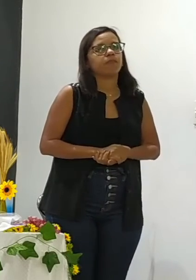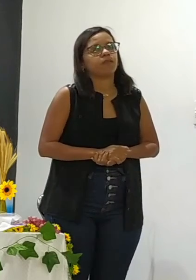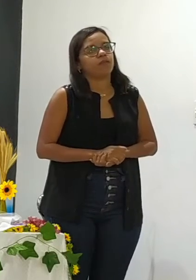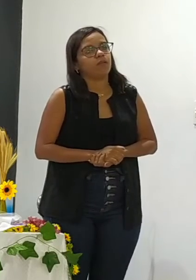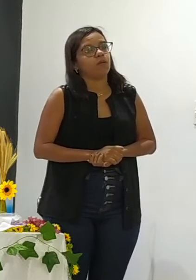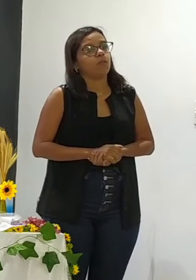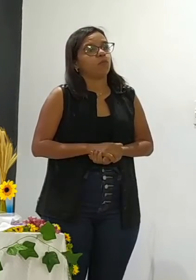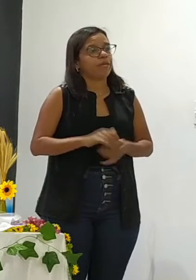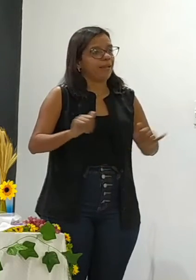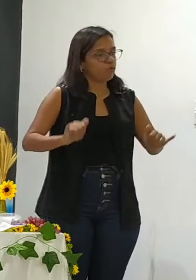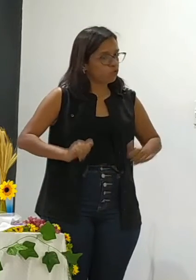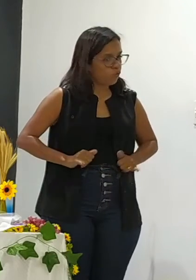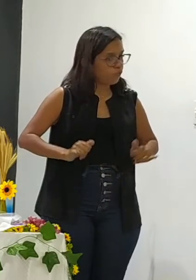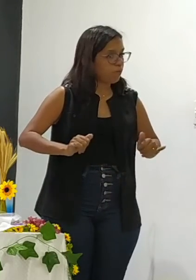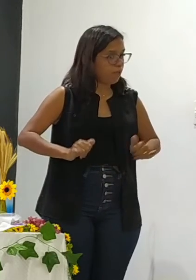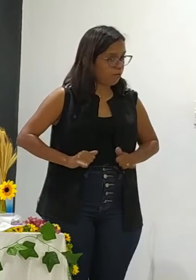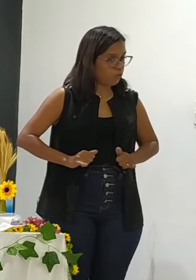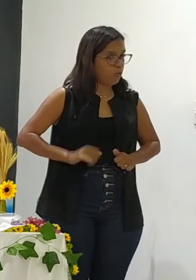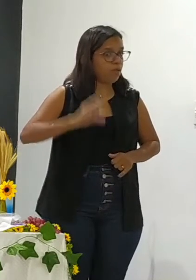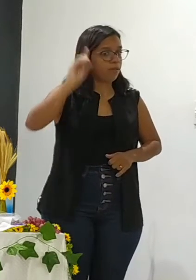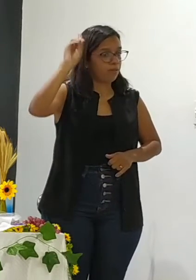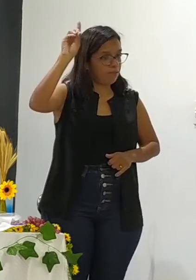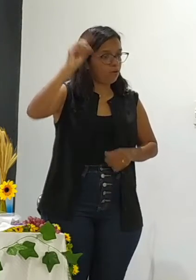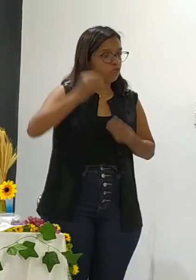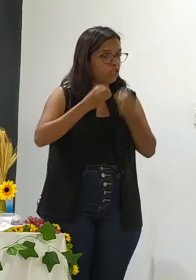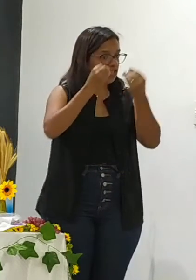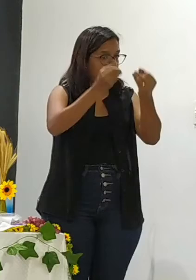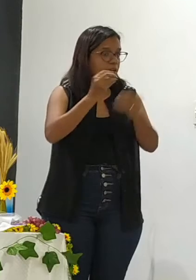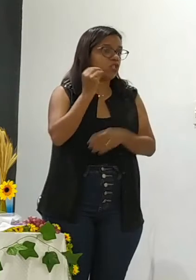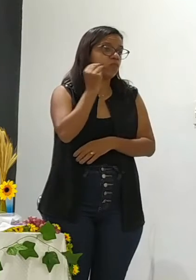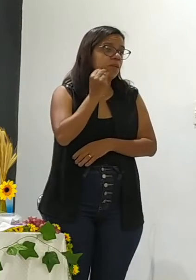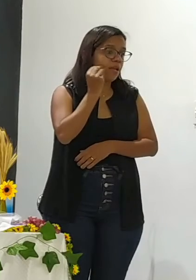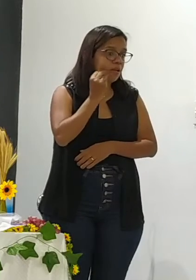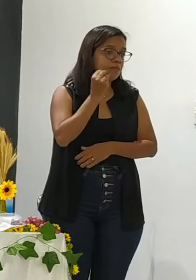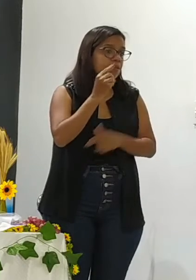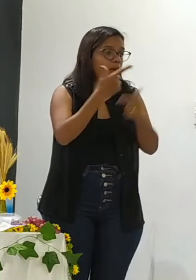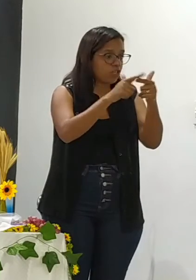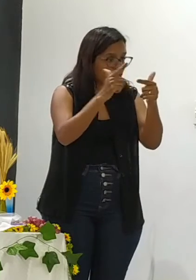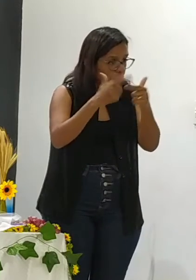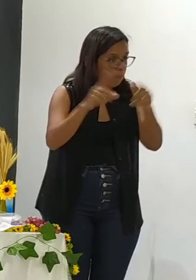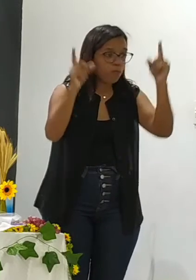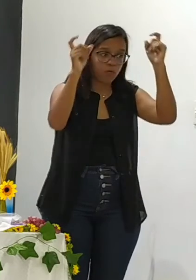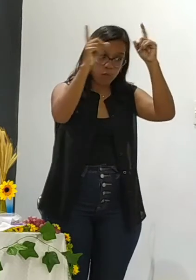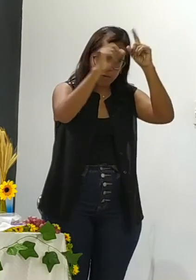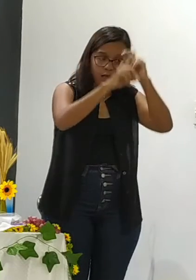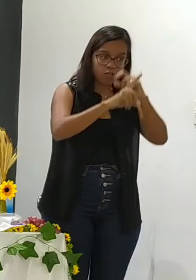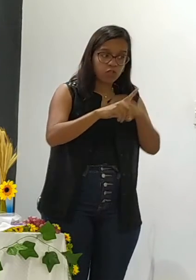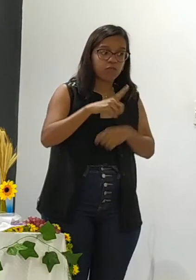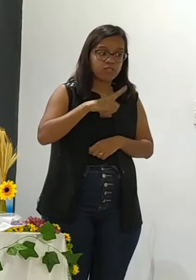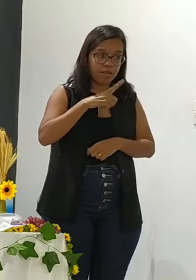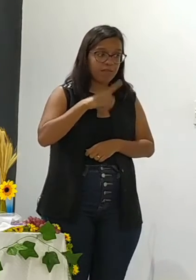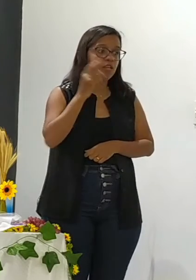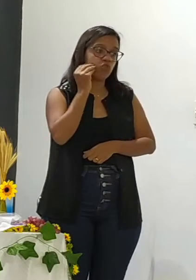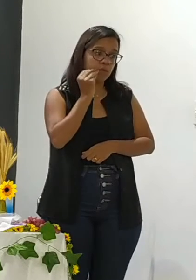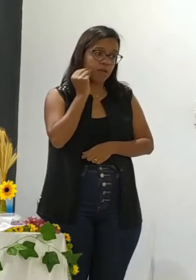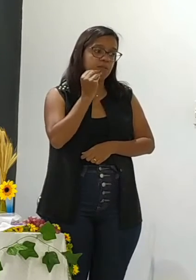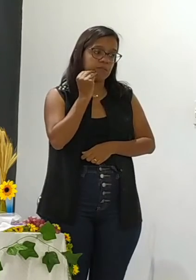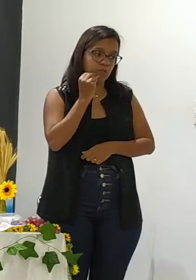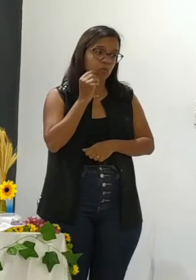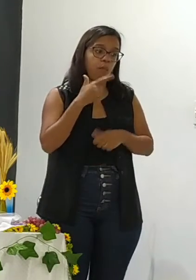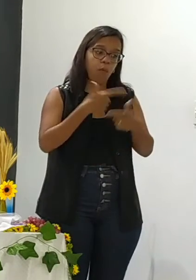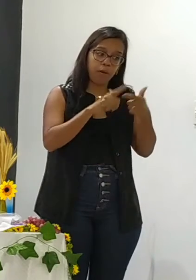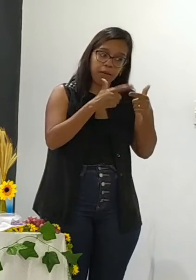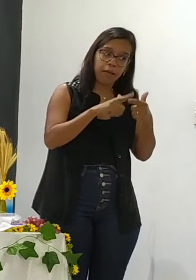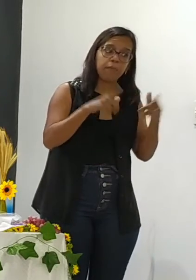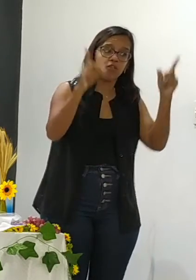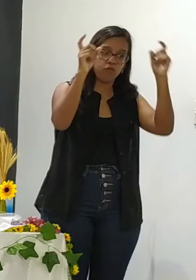nos dando experiência. E sabe para quê? É para passar pelos outros. Ó, às